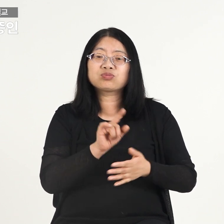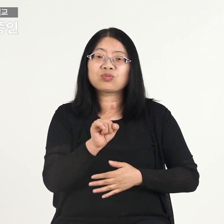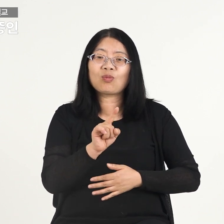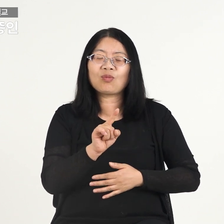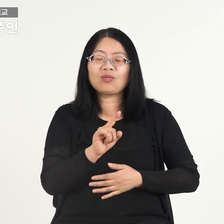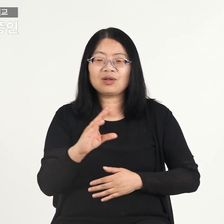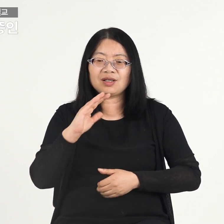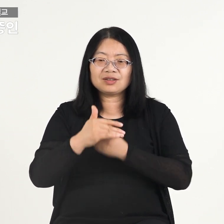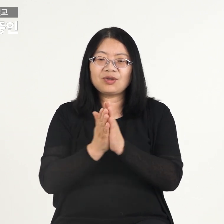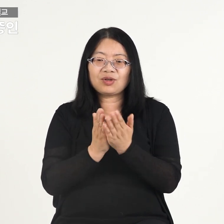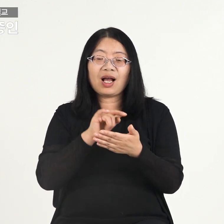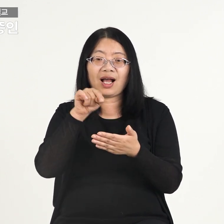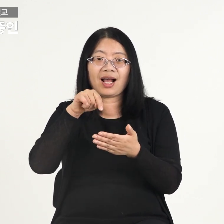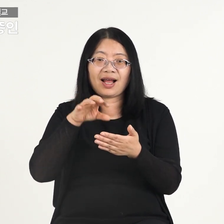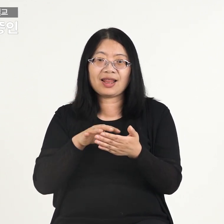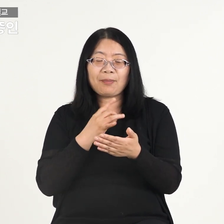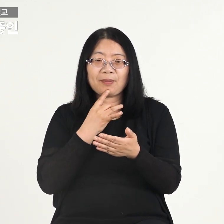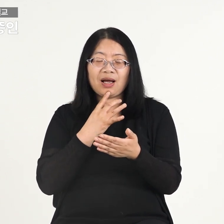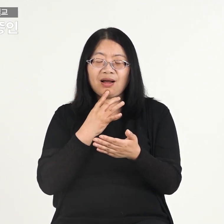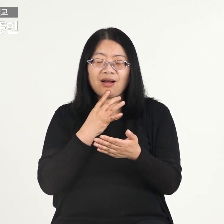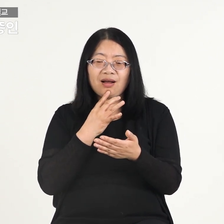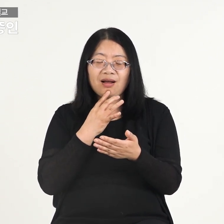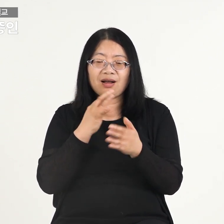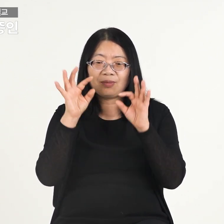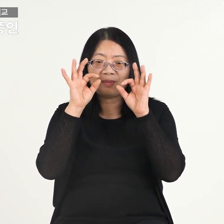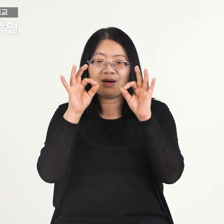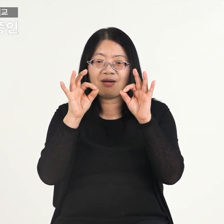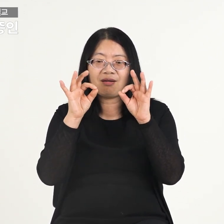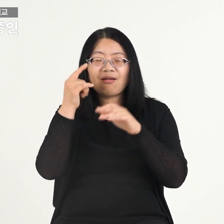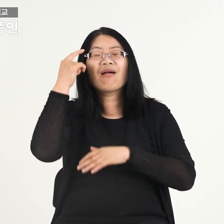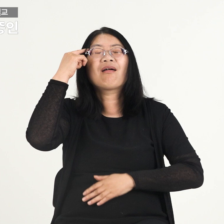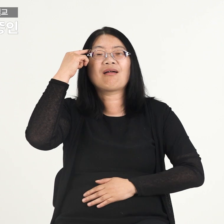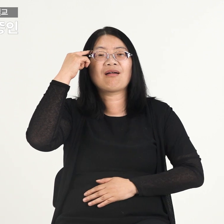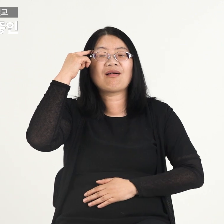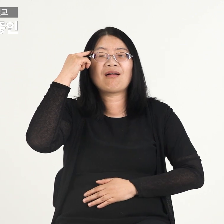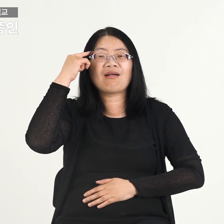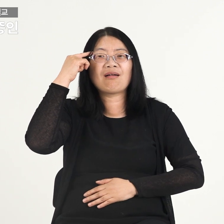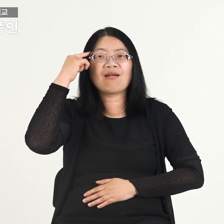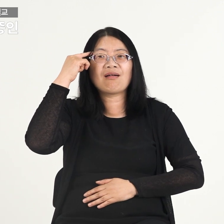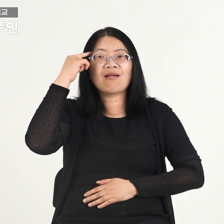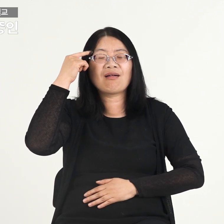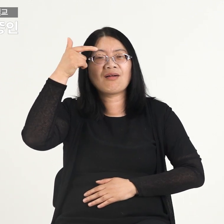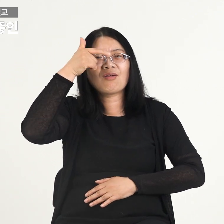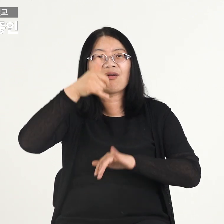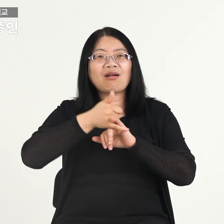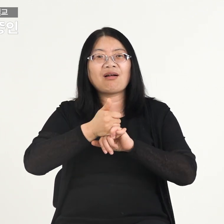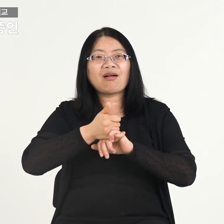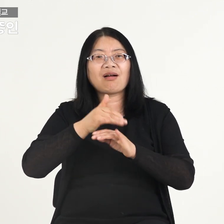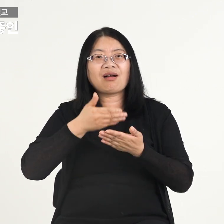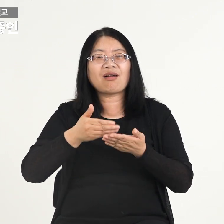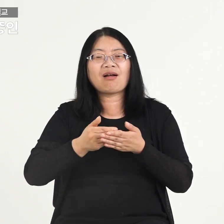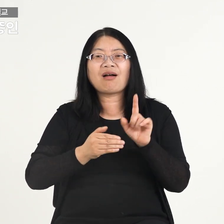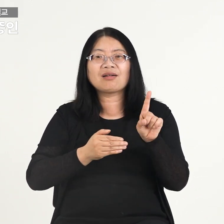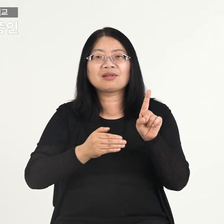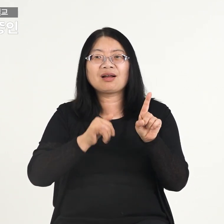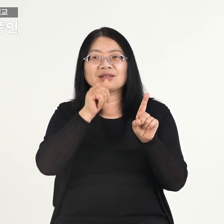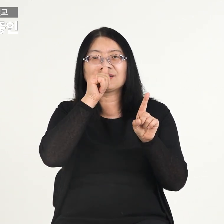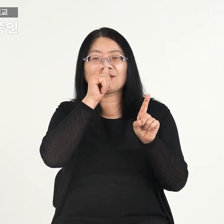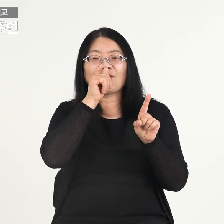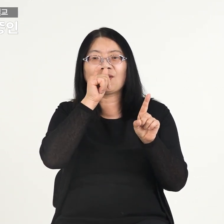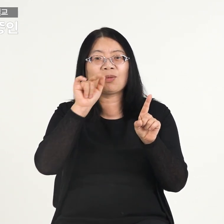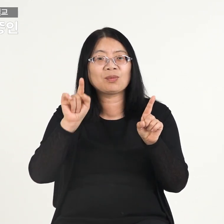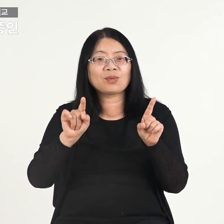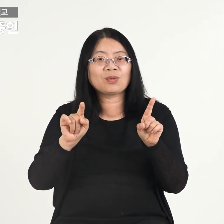뭐 성경 안에서만 놓고 볼 때 생각나는 구약의 그림 하나가 떠오르지 않습니까?